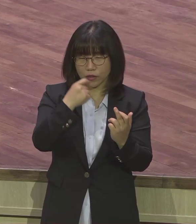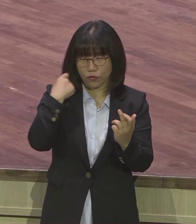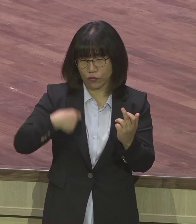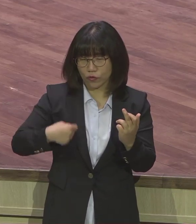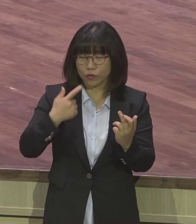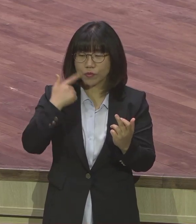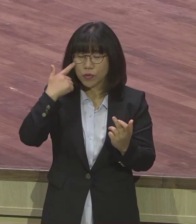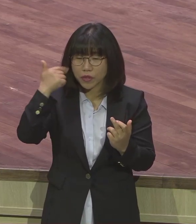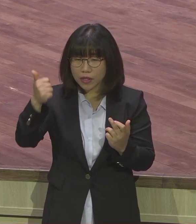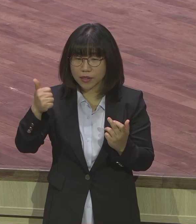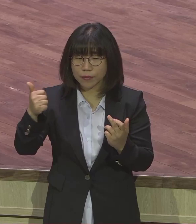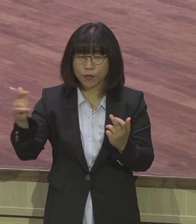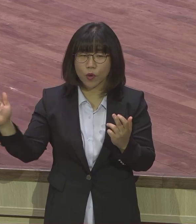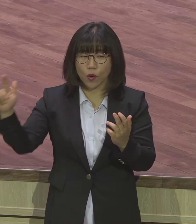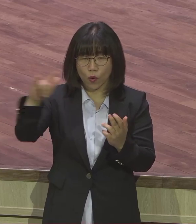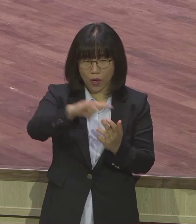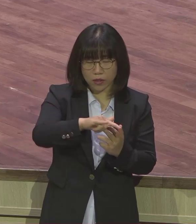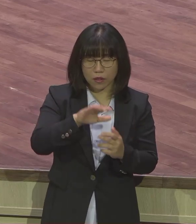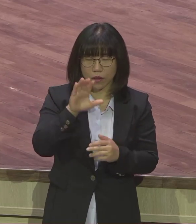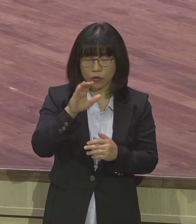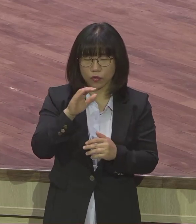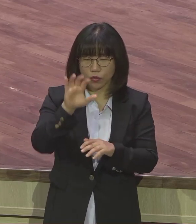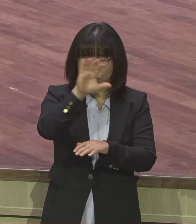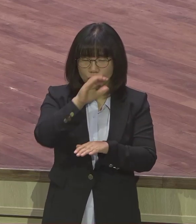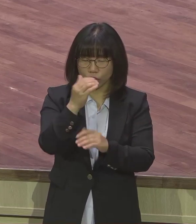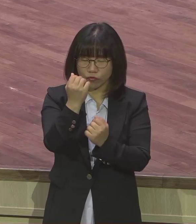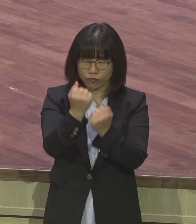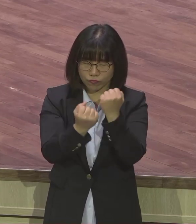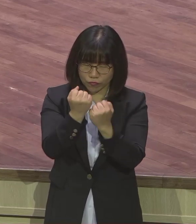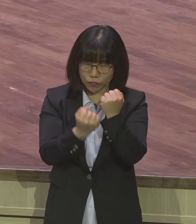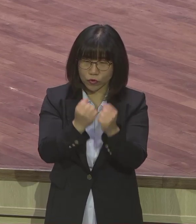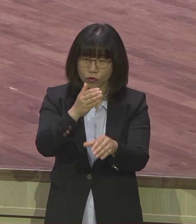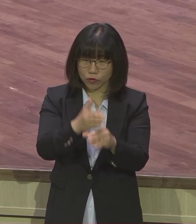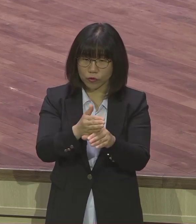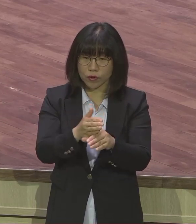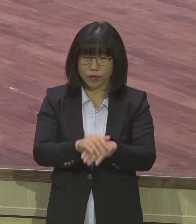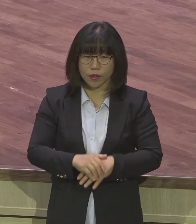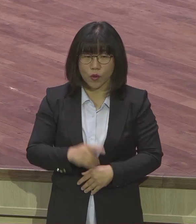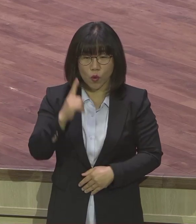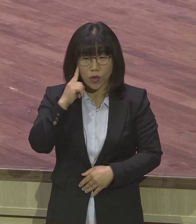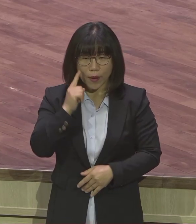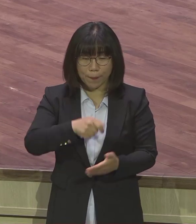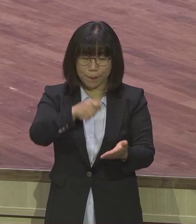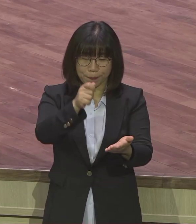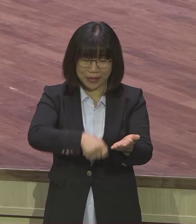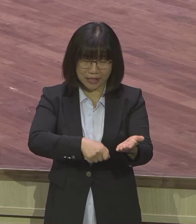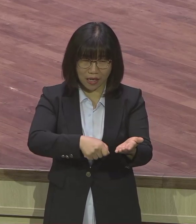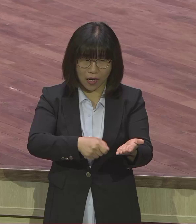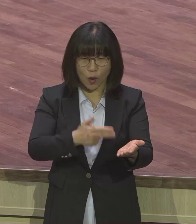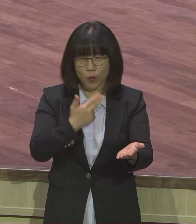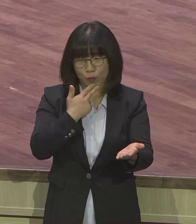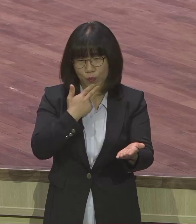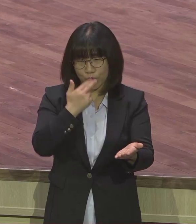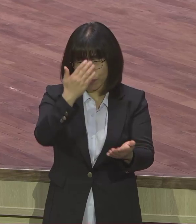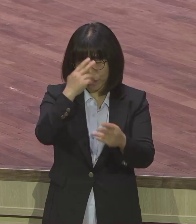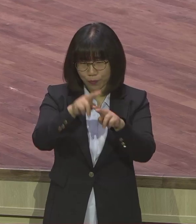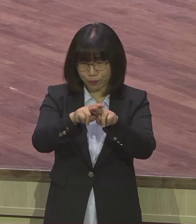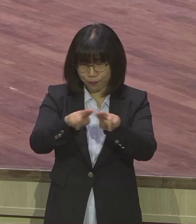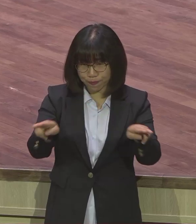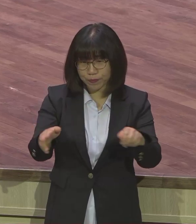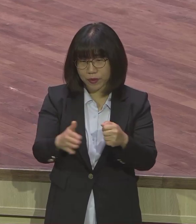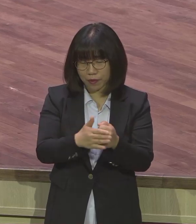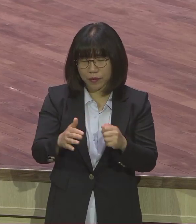그냥 시국 복음화를 위해서 거기는 비자가 필요 없기 때문에 자유롭게 그렇게